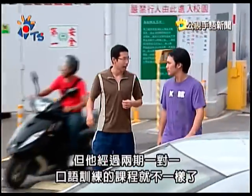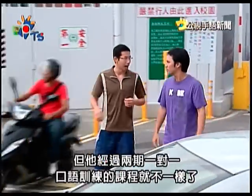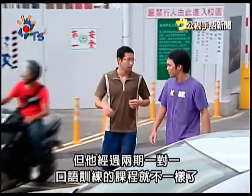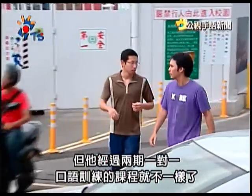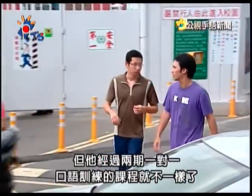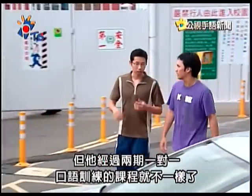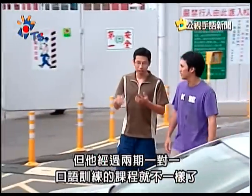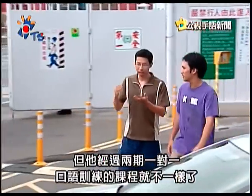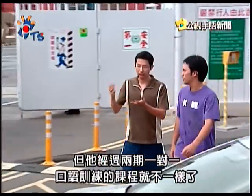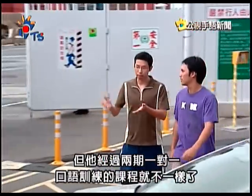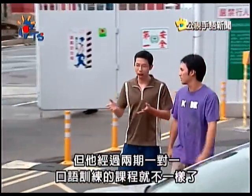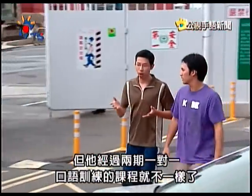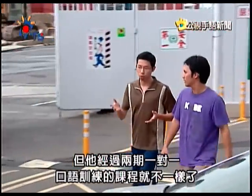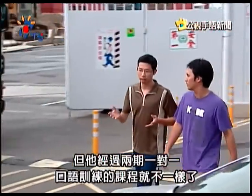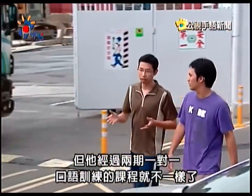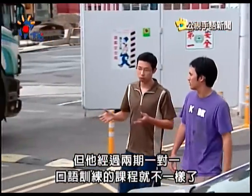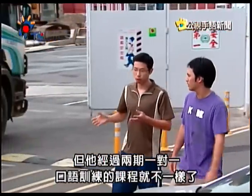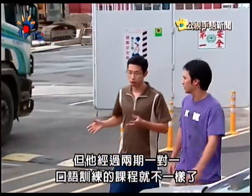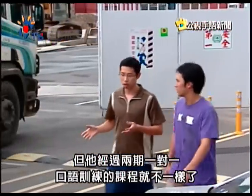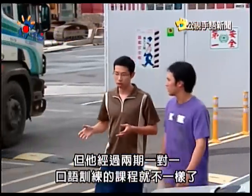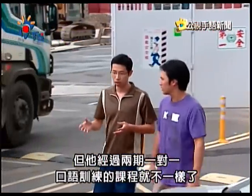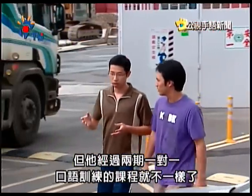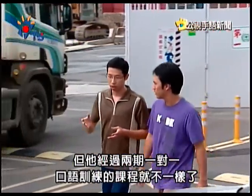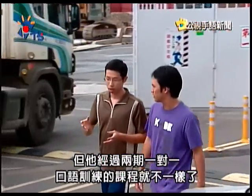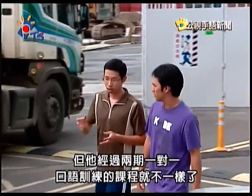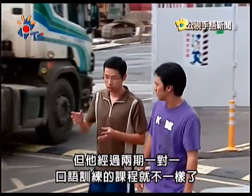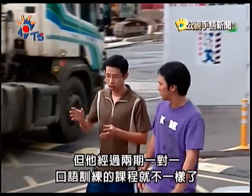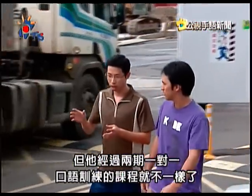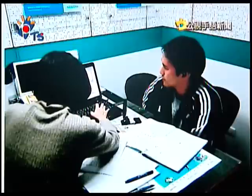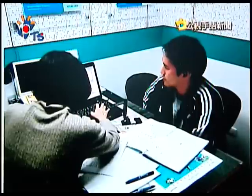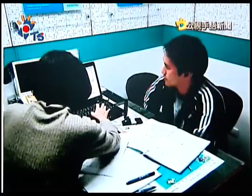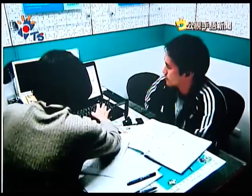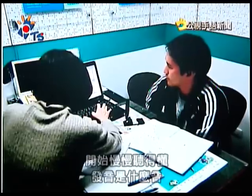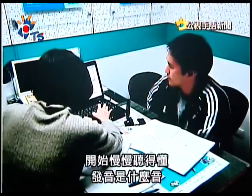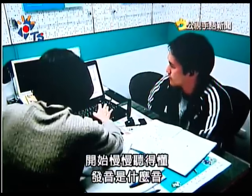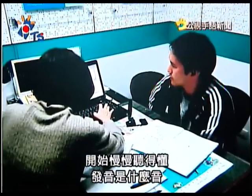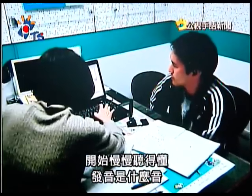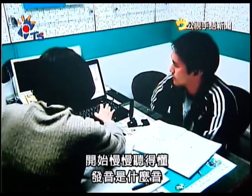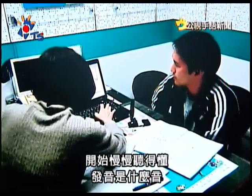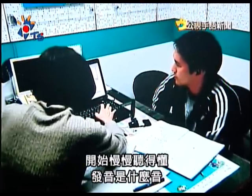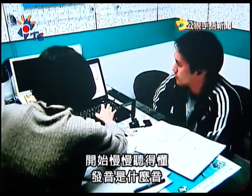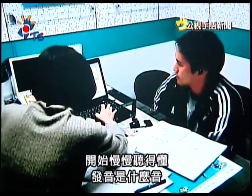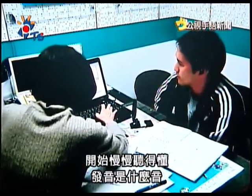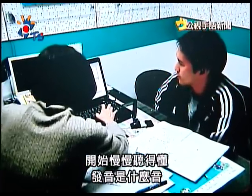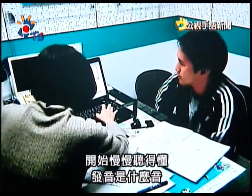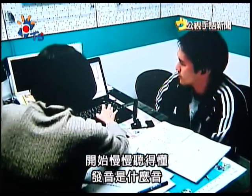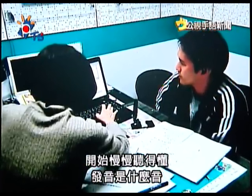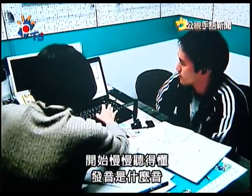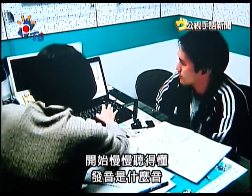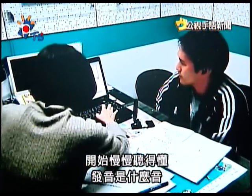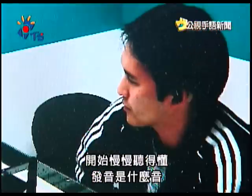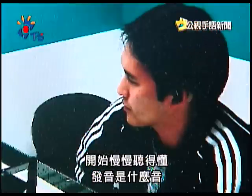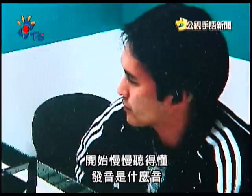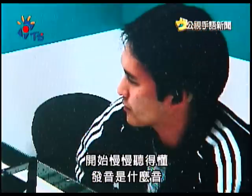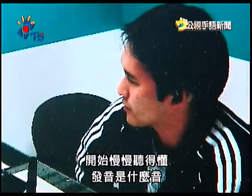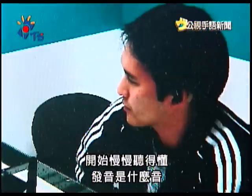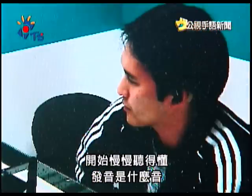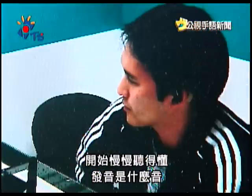经过2期1:1口语训练的课程就不一样了。 他慢慢可以听得懂他们的那个发音的那个音是什么音，